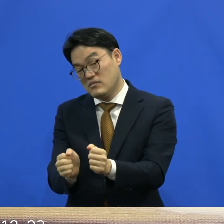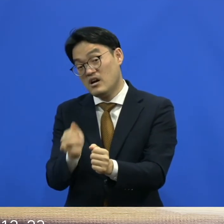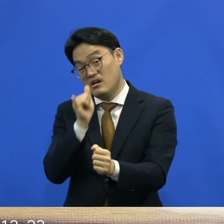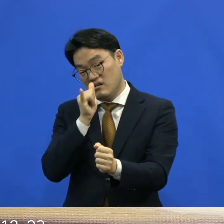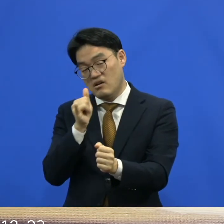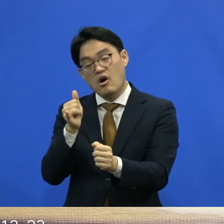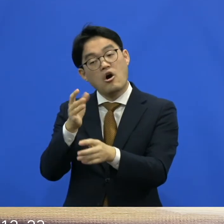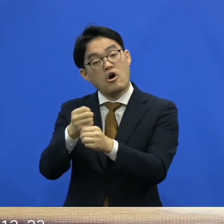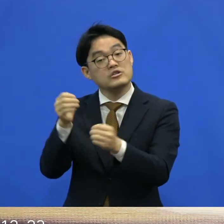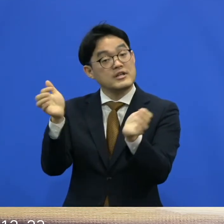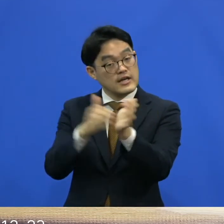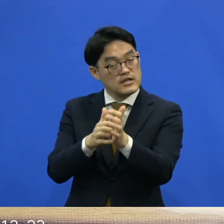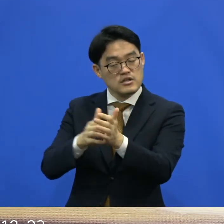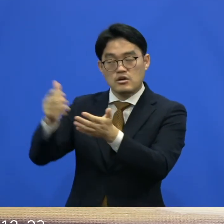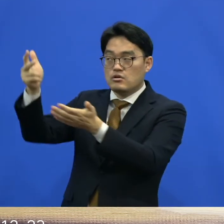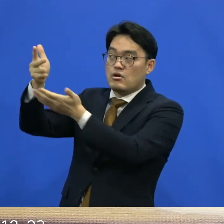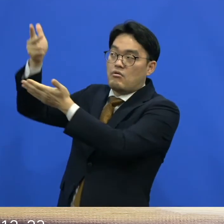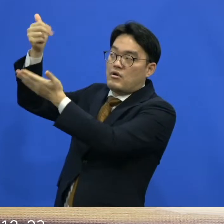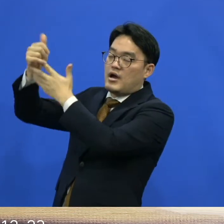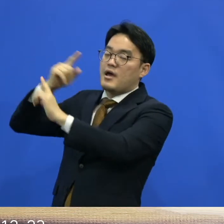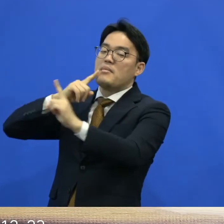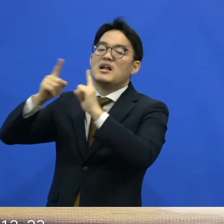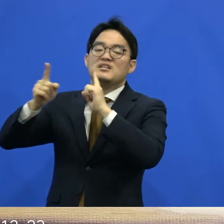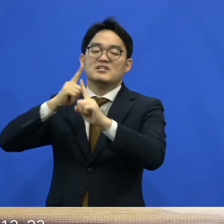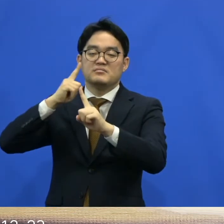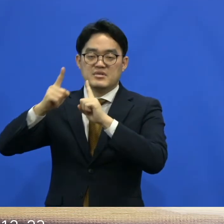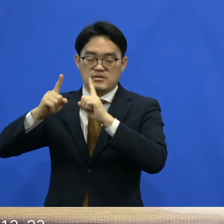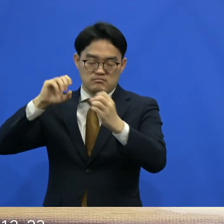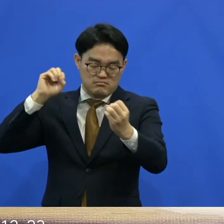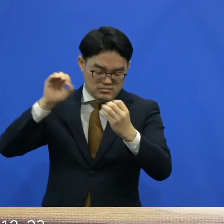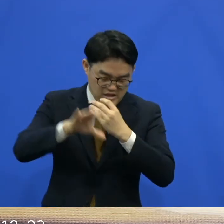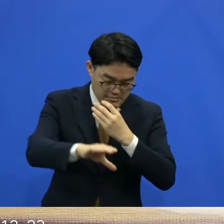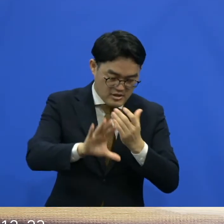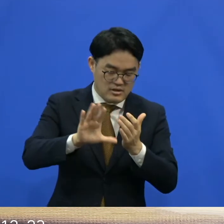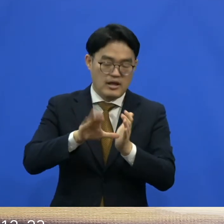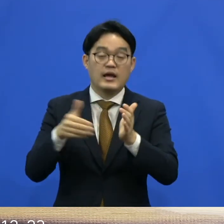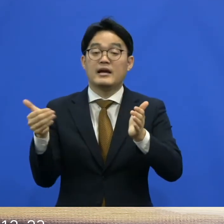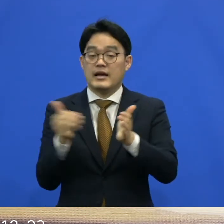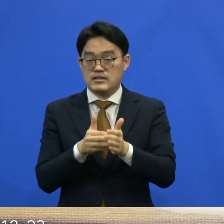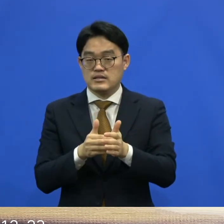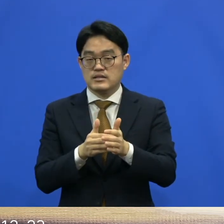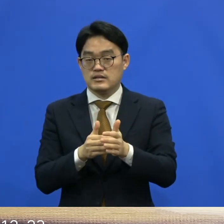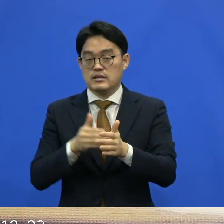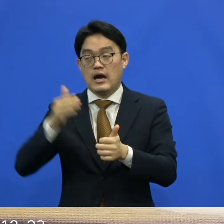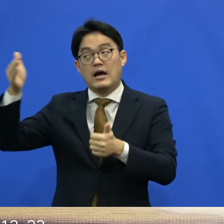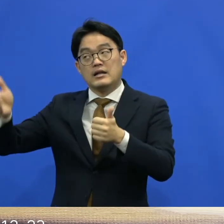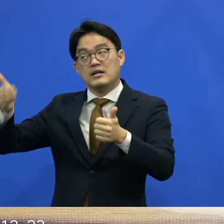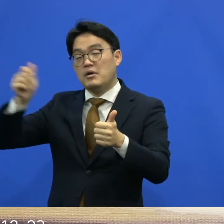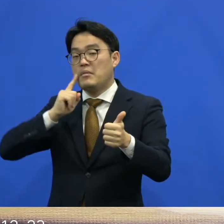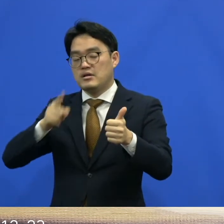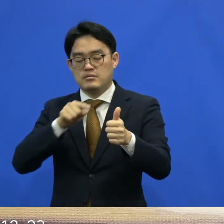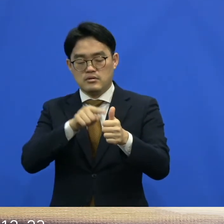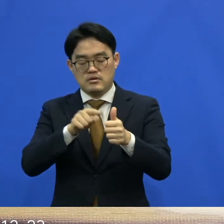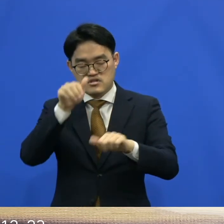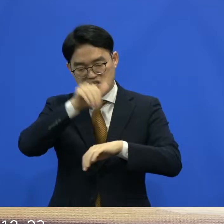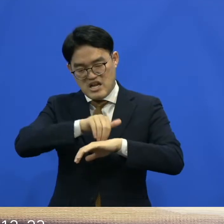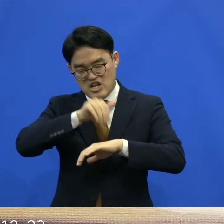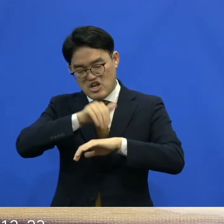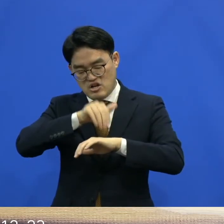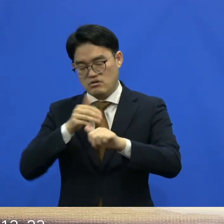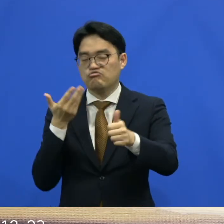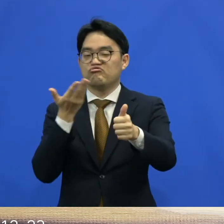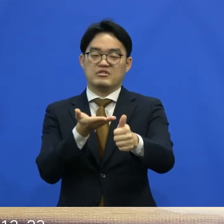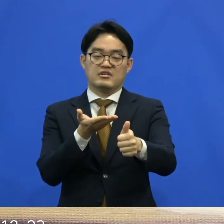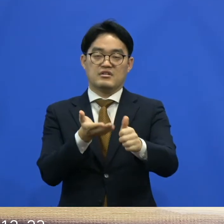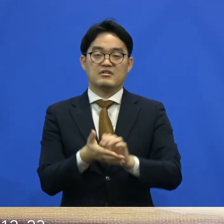그를 단련하였도다. 자, 여기에서 살펴볼 대목이 있습니다. 18절을 보면 그의